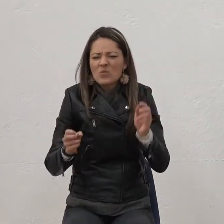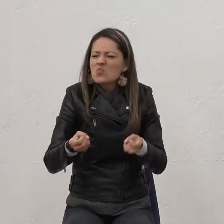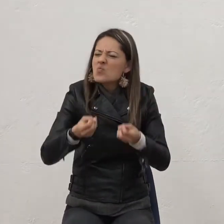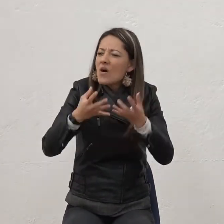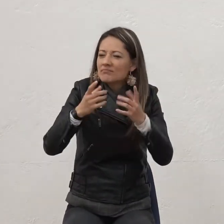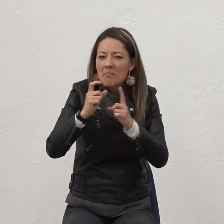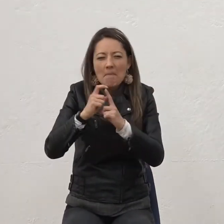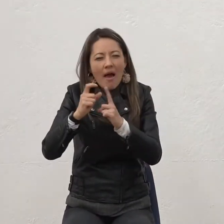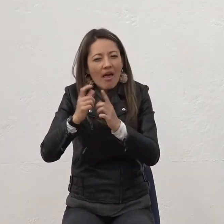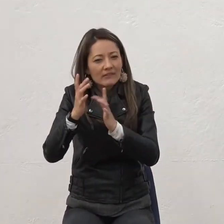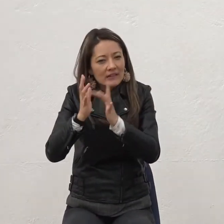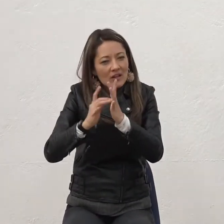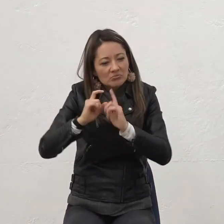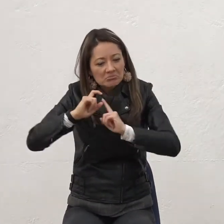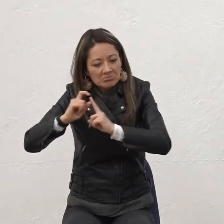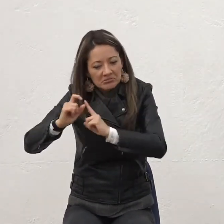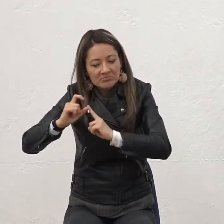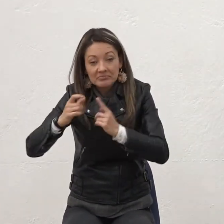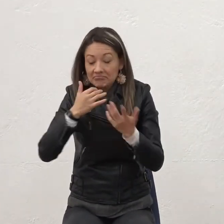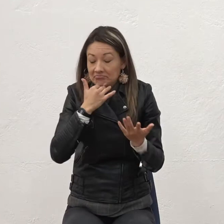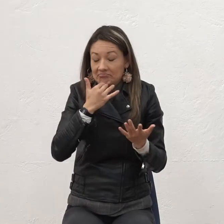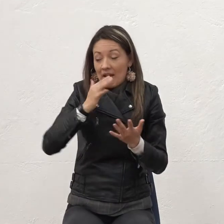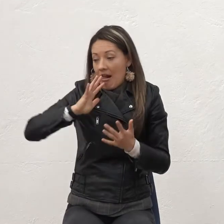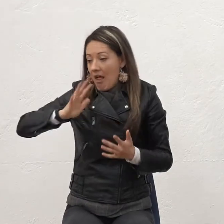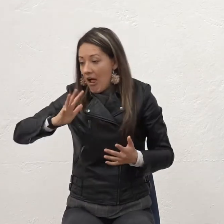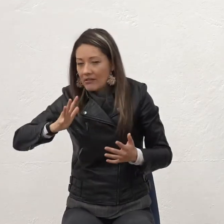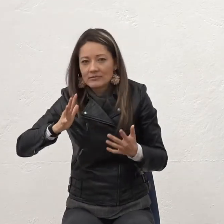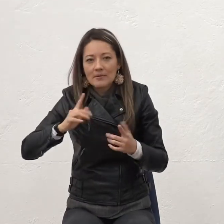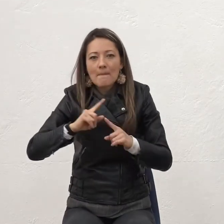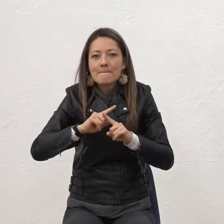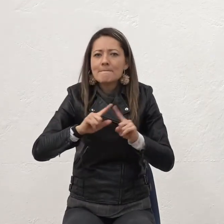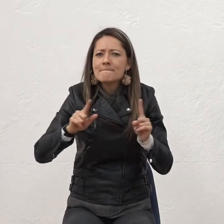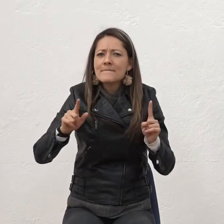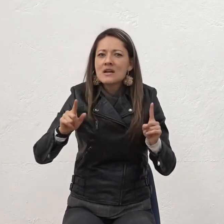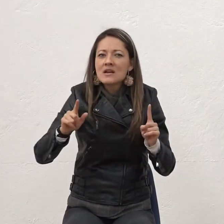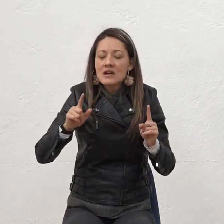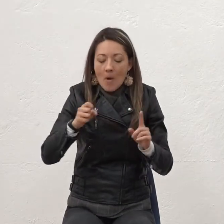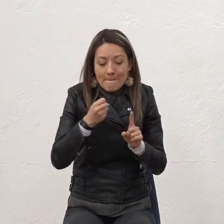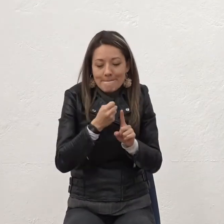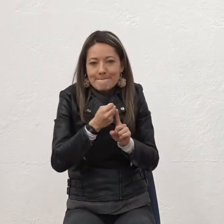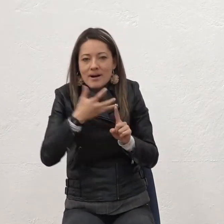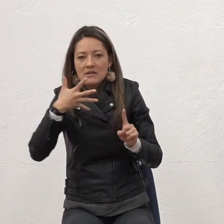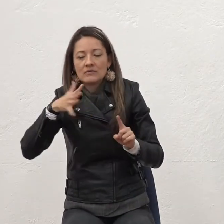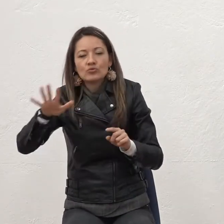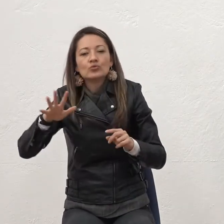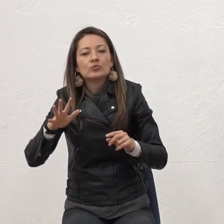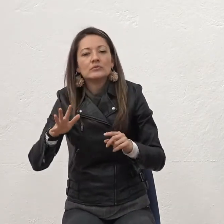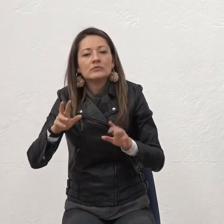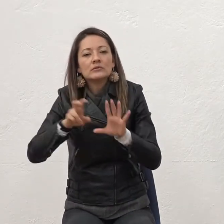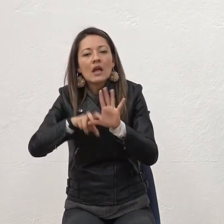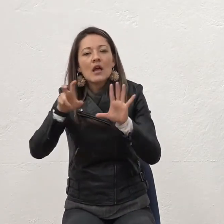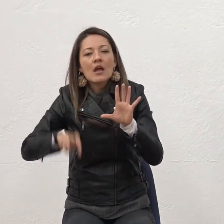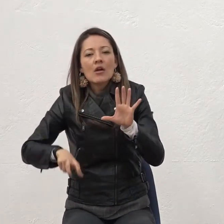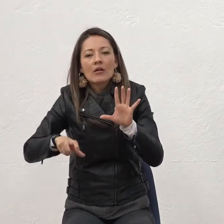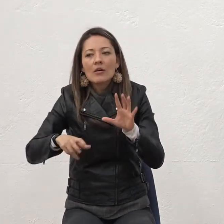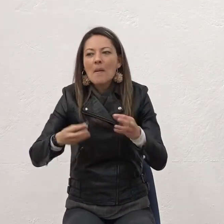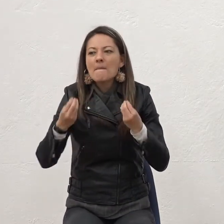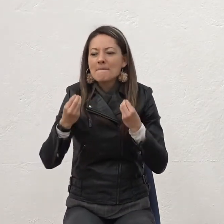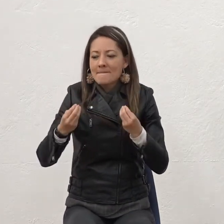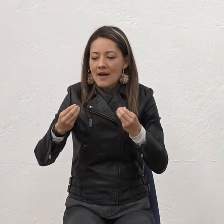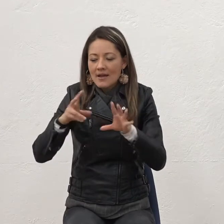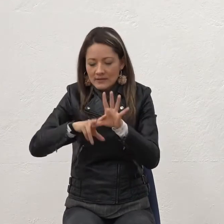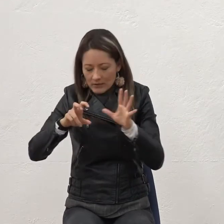fueron las palabras de Jesús para que ocasionara tal impacto en su vida, para que